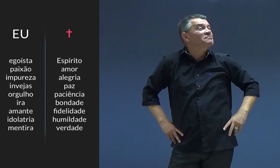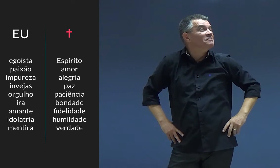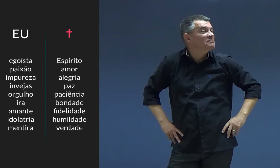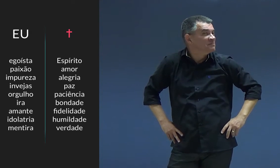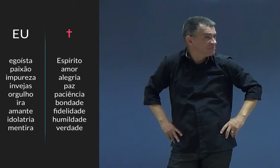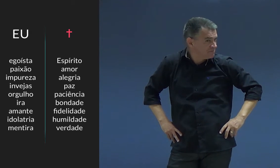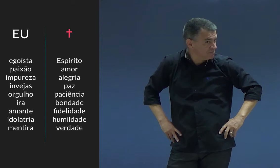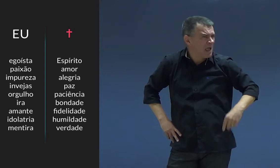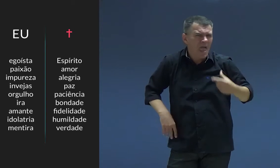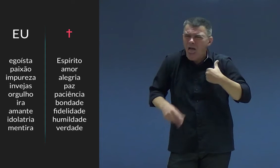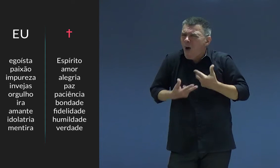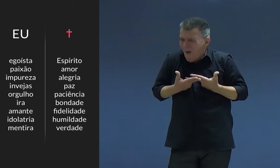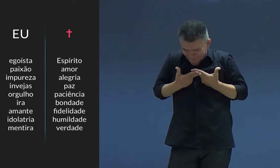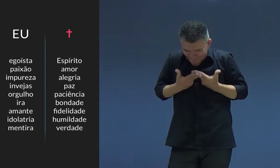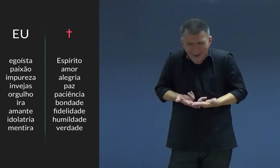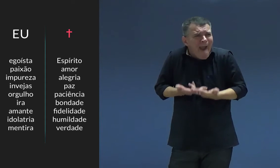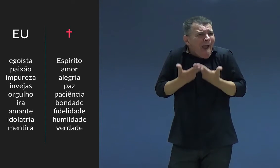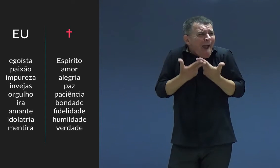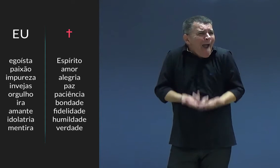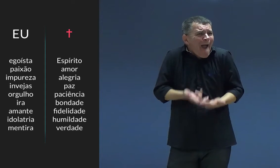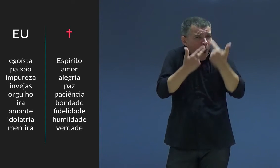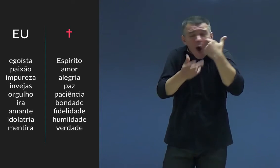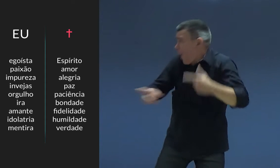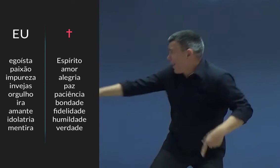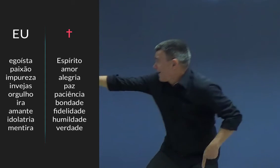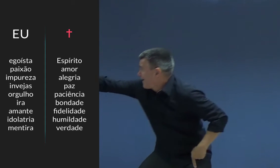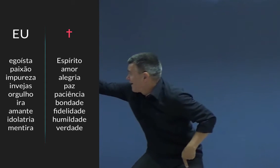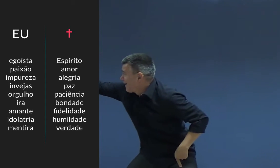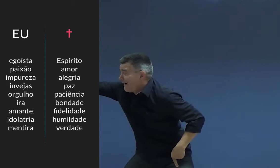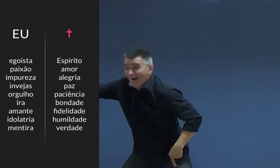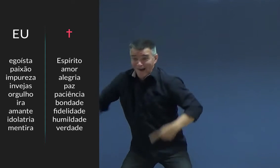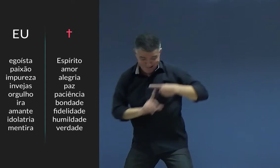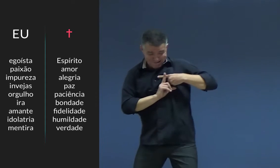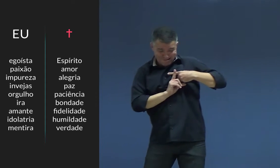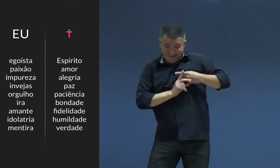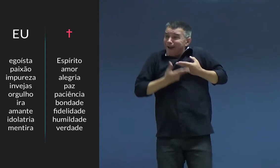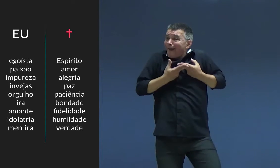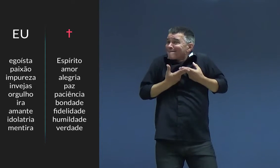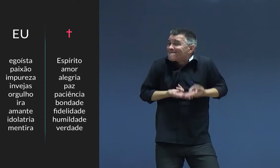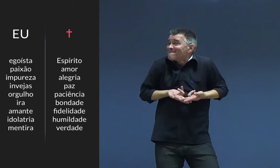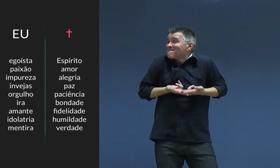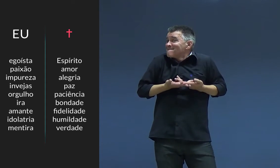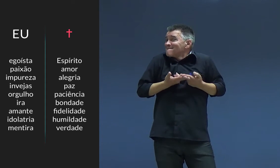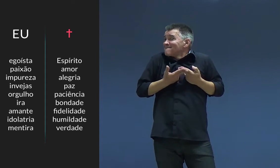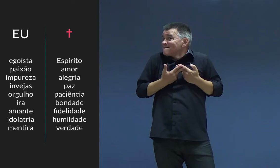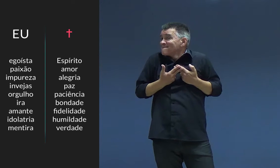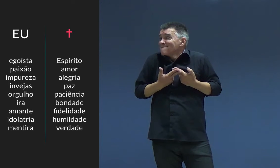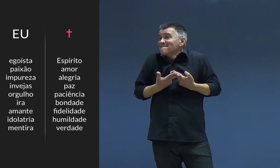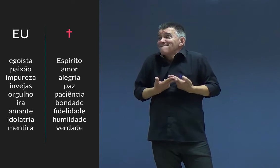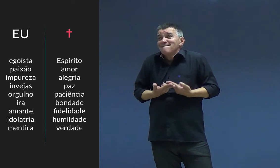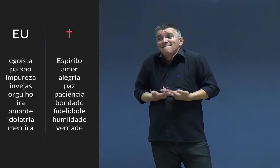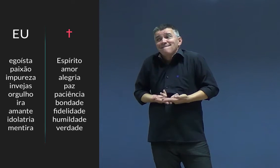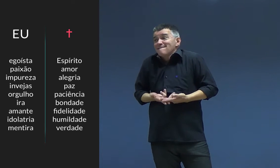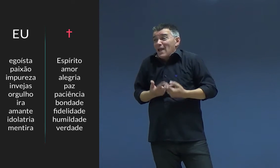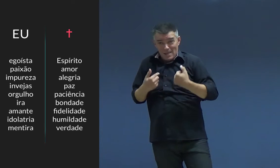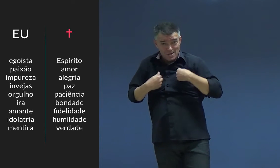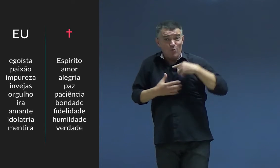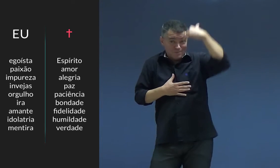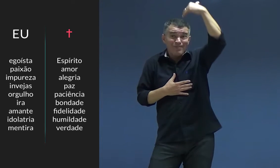isso. E eu suportei ele falar, tá vendo? Com paciência, né? A cruz tá ali, eu tenho que ter